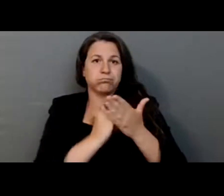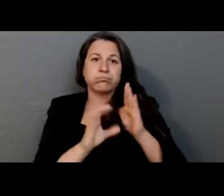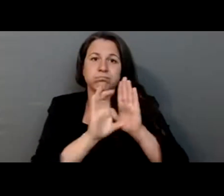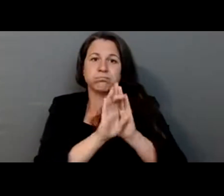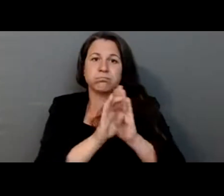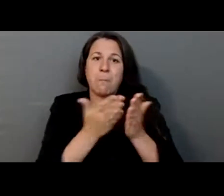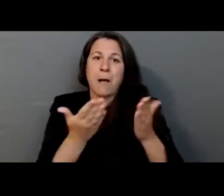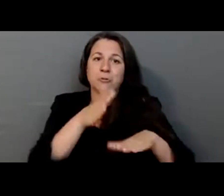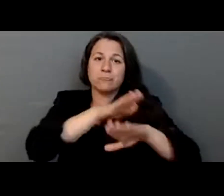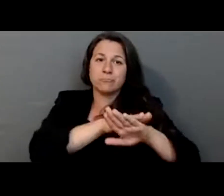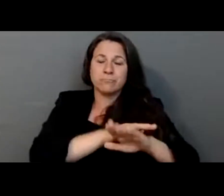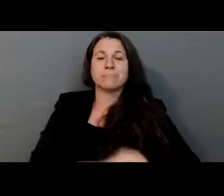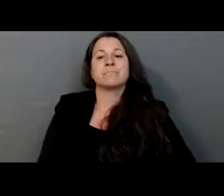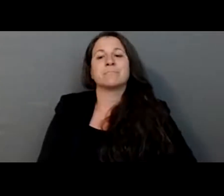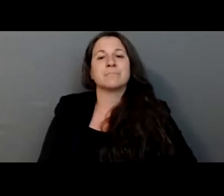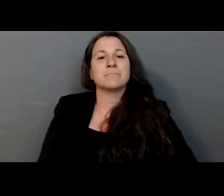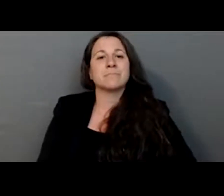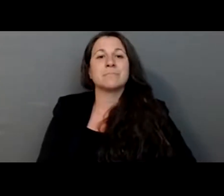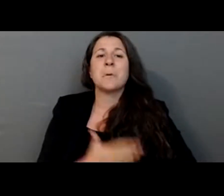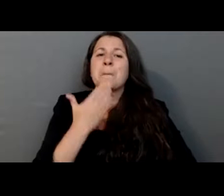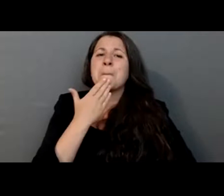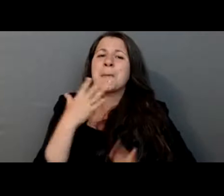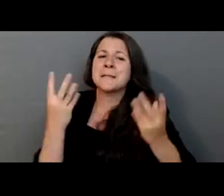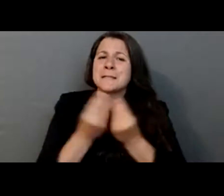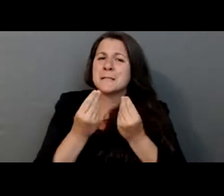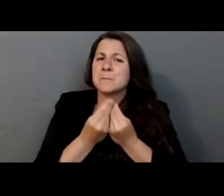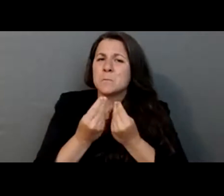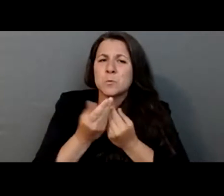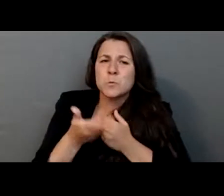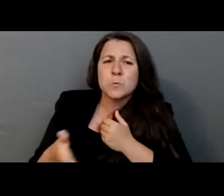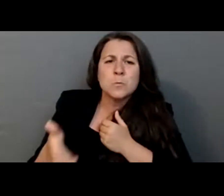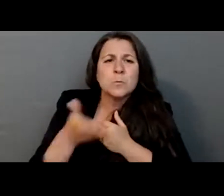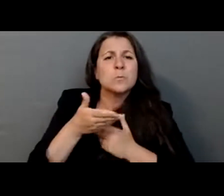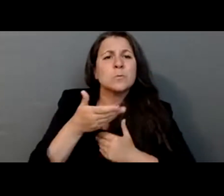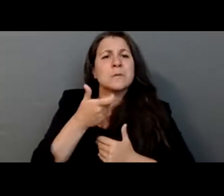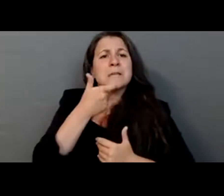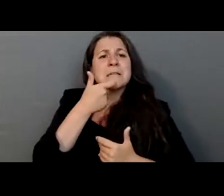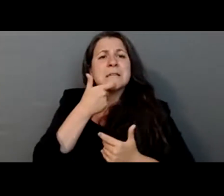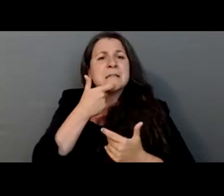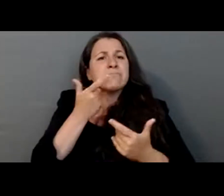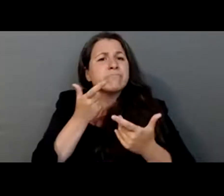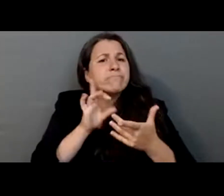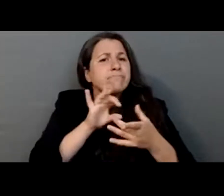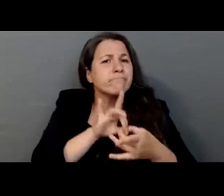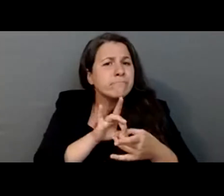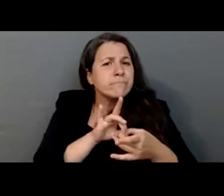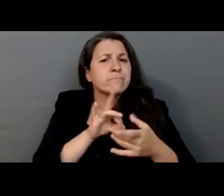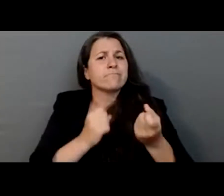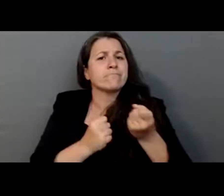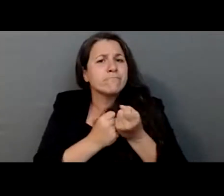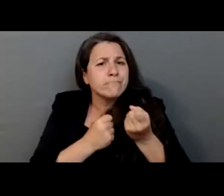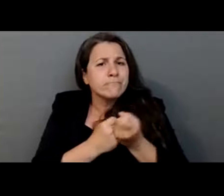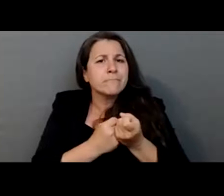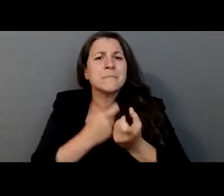toutes les personnes collaboratrices à ce volume, à l'équipe, au nom de l'équipe de la Ligue des droits et libertés, de ses administrateurs